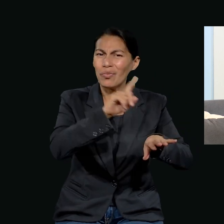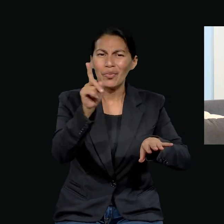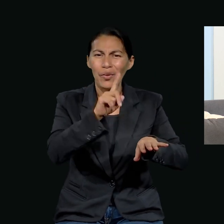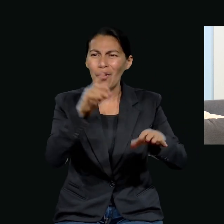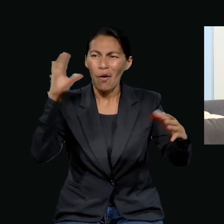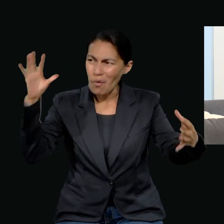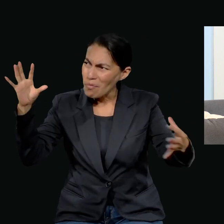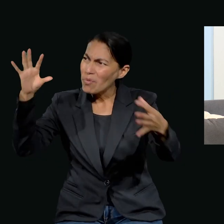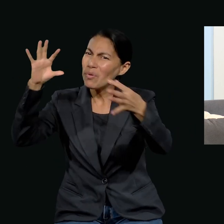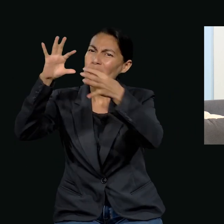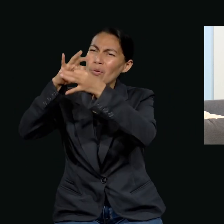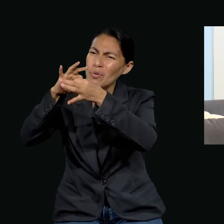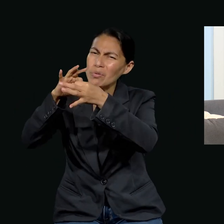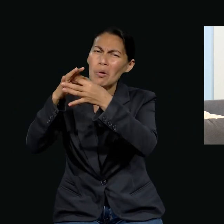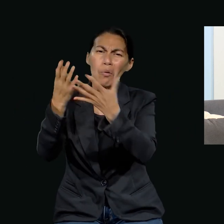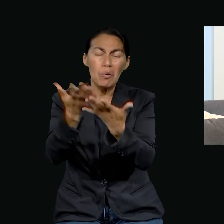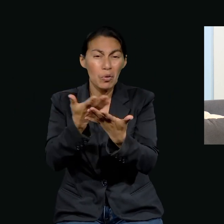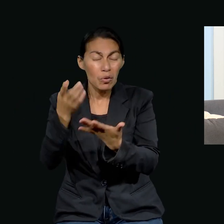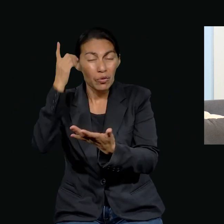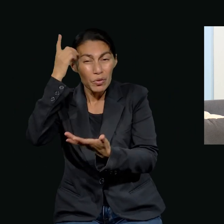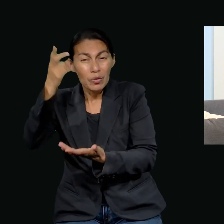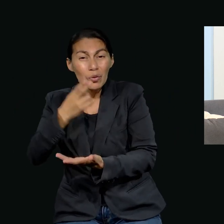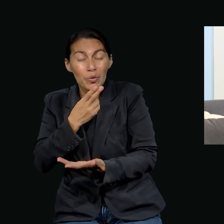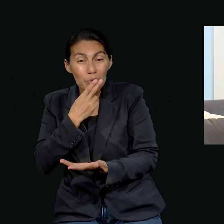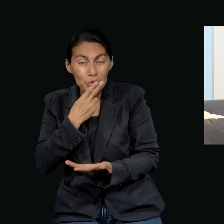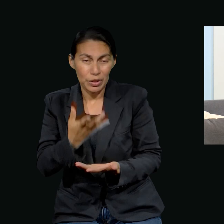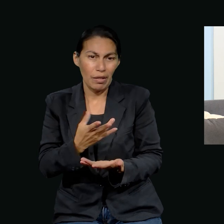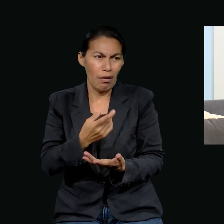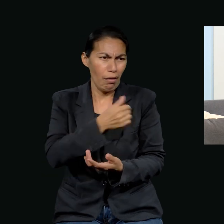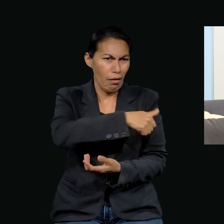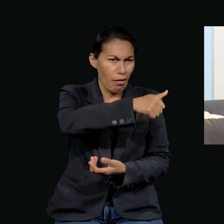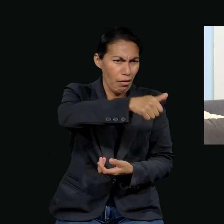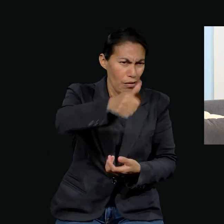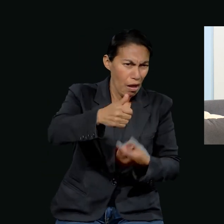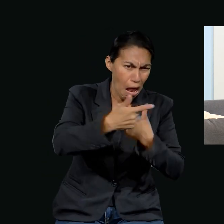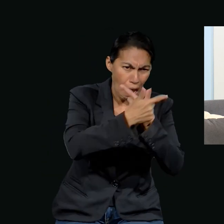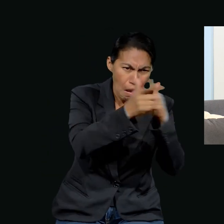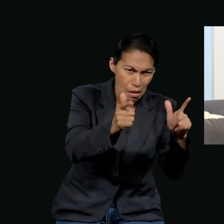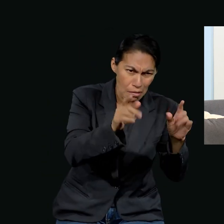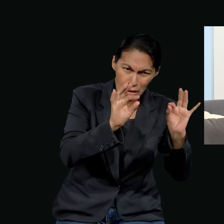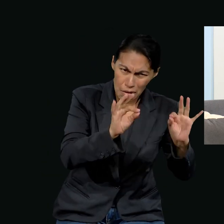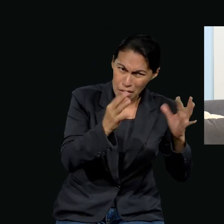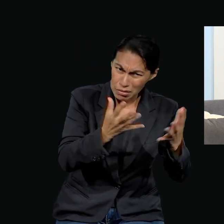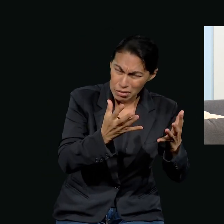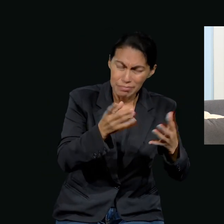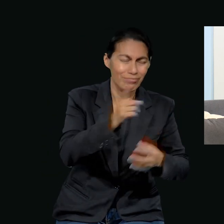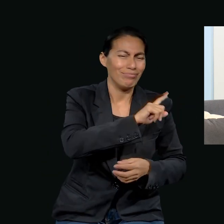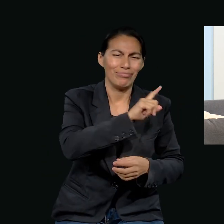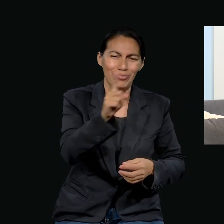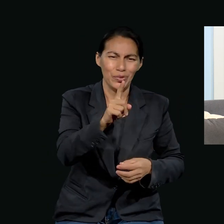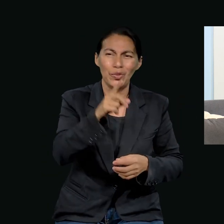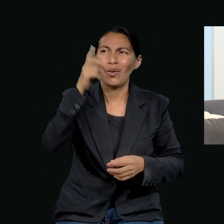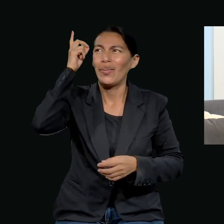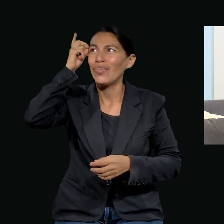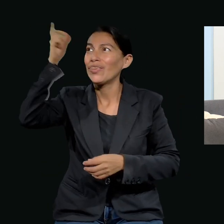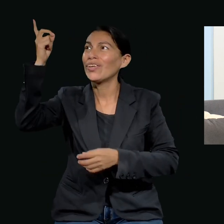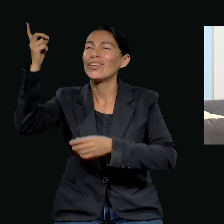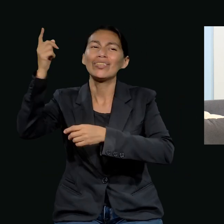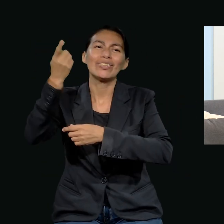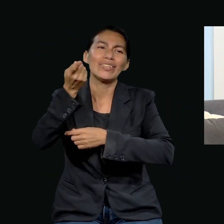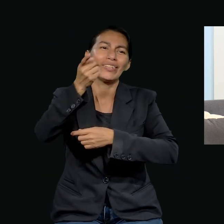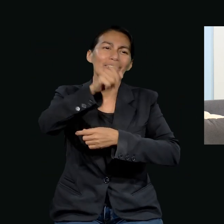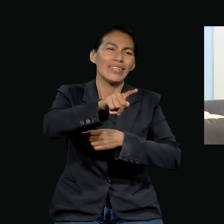sus leyes, sino que obra continuamente por su intermedio y la usa como sus instrumentos. Ellas no obran por sí.